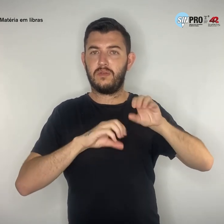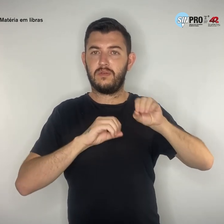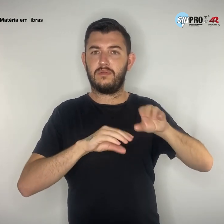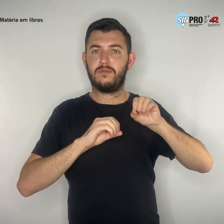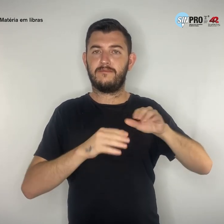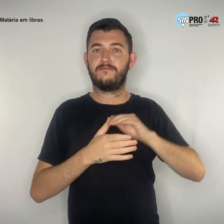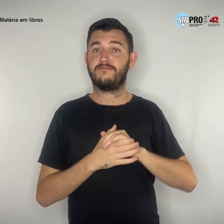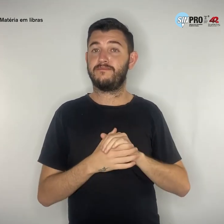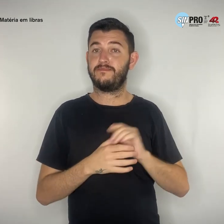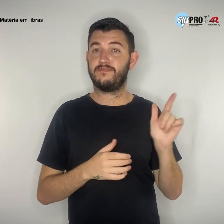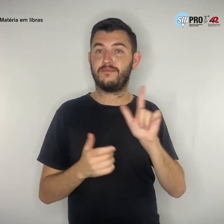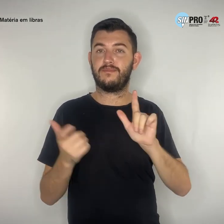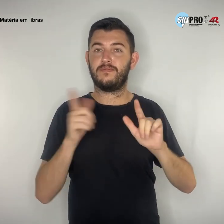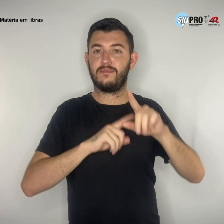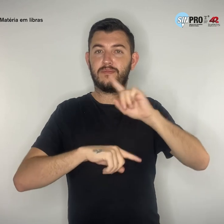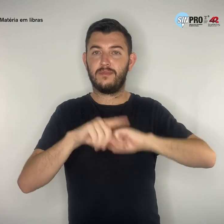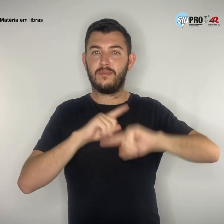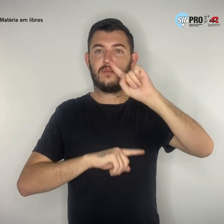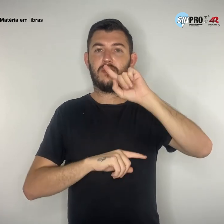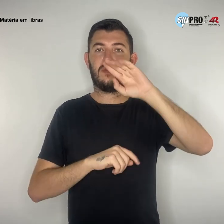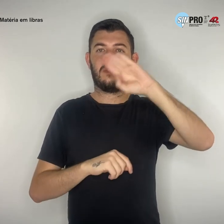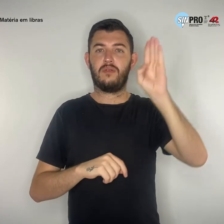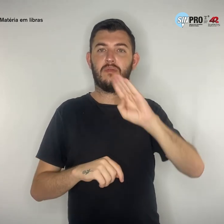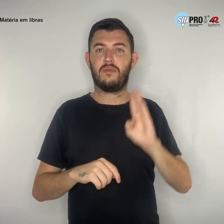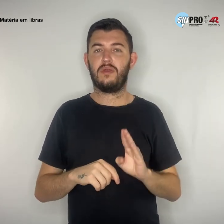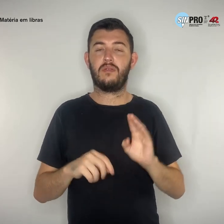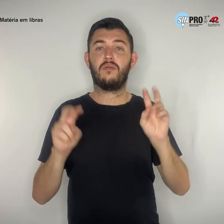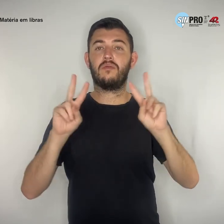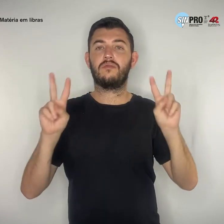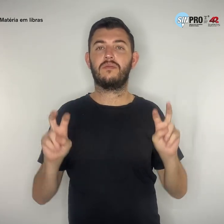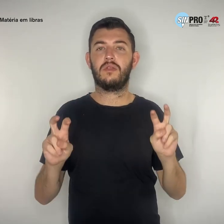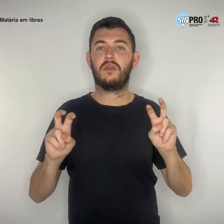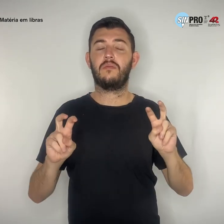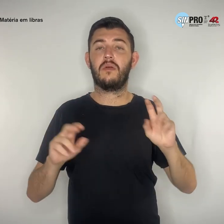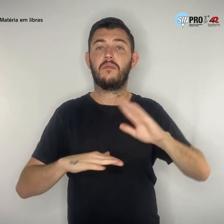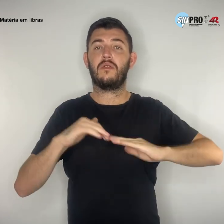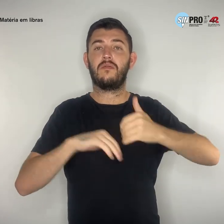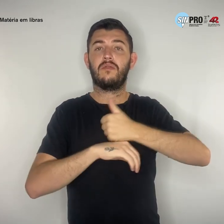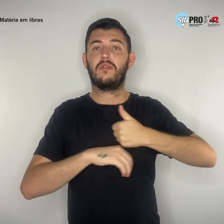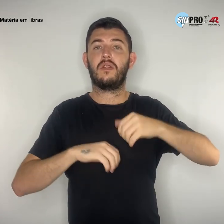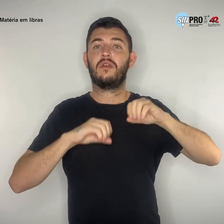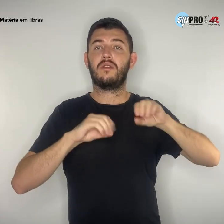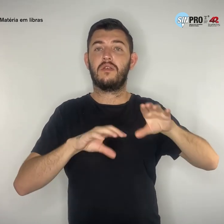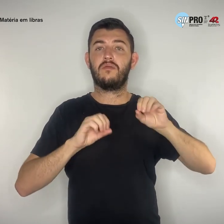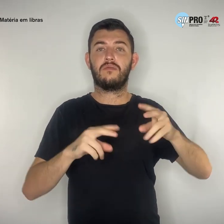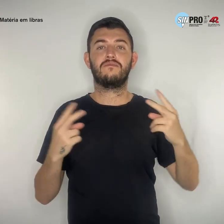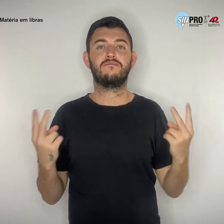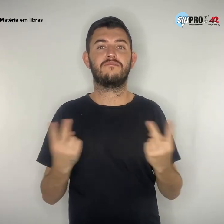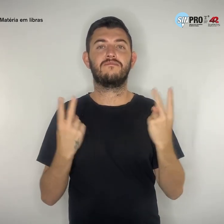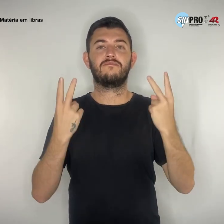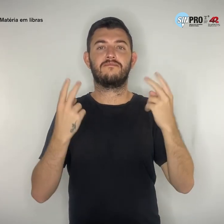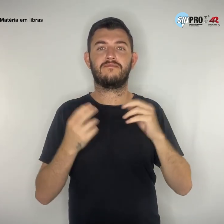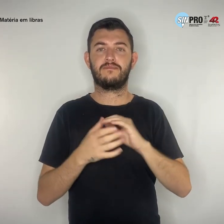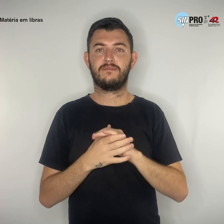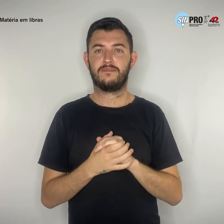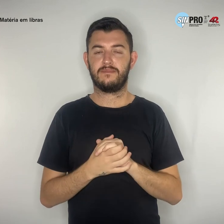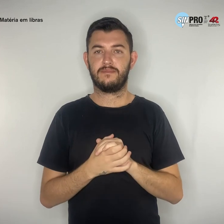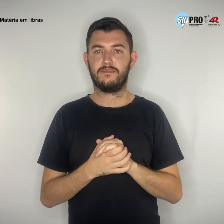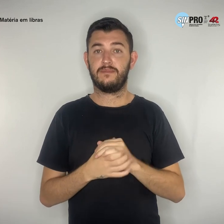Brasil teve em relação à valorização dos professores. O ministro informou que já